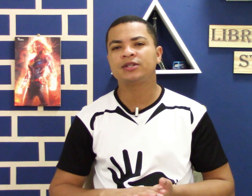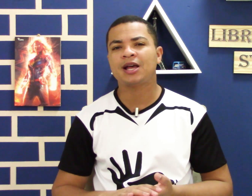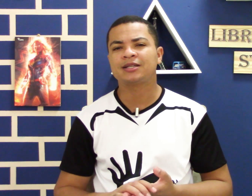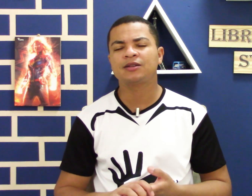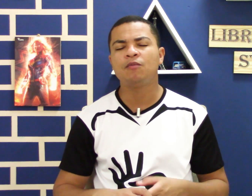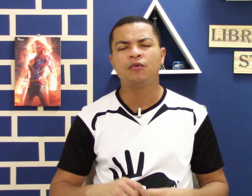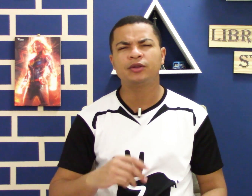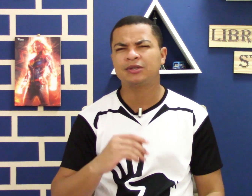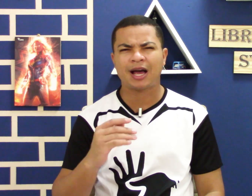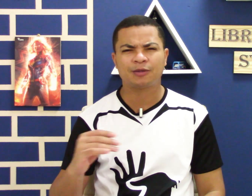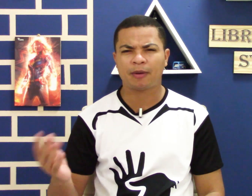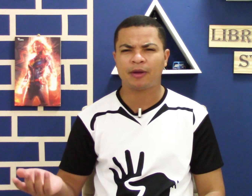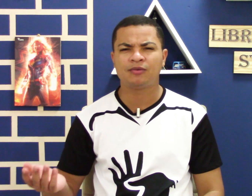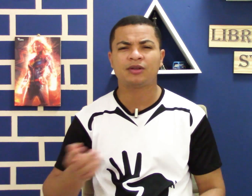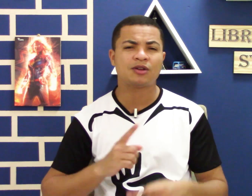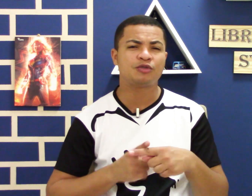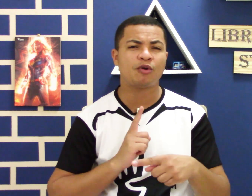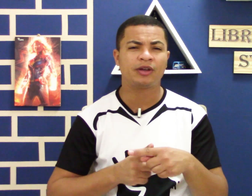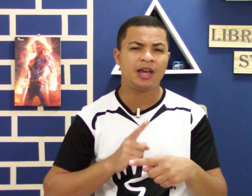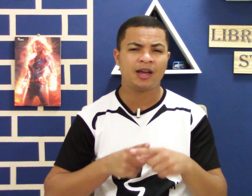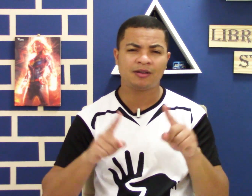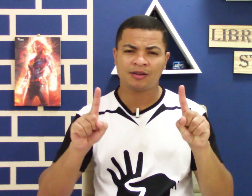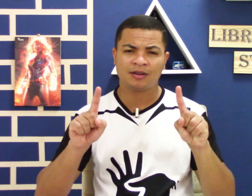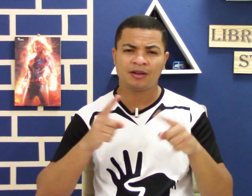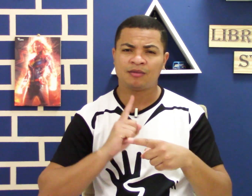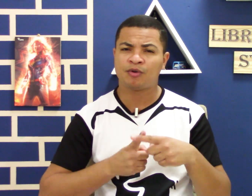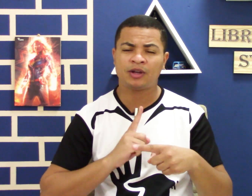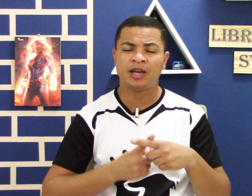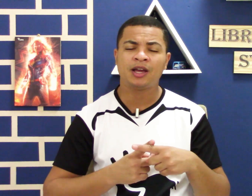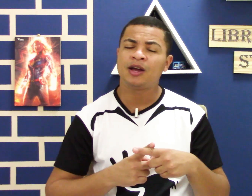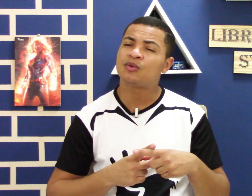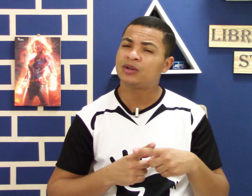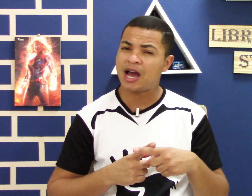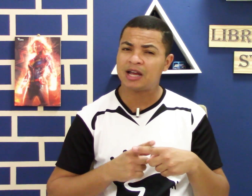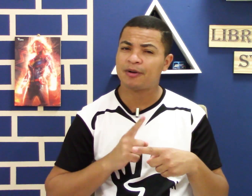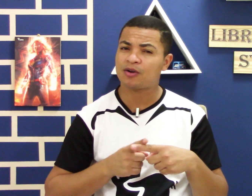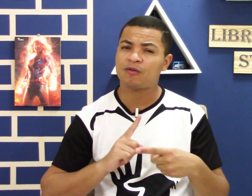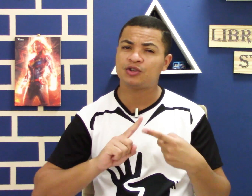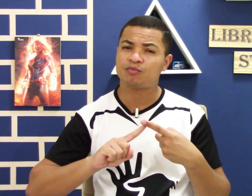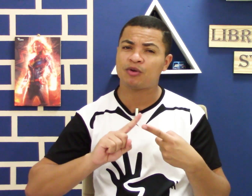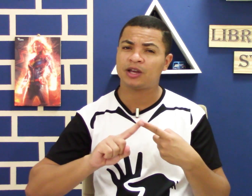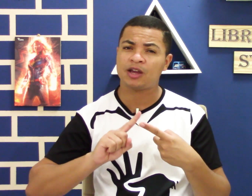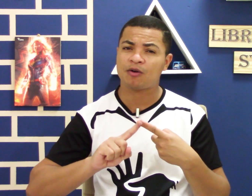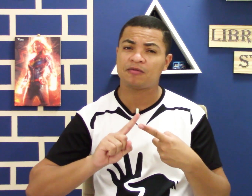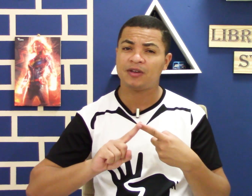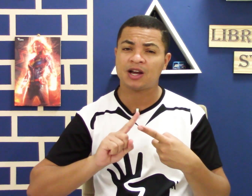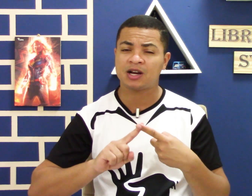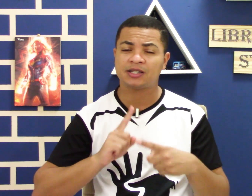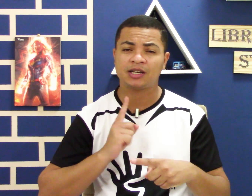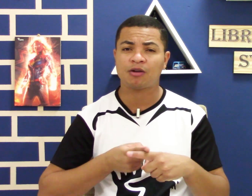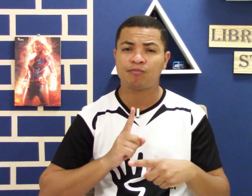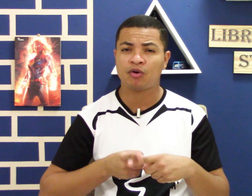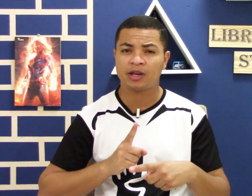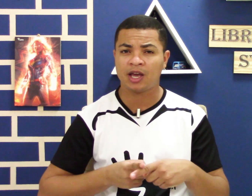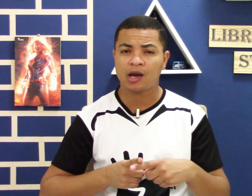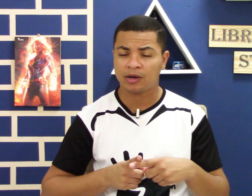sinais que são muito usados para pergunta é o sinal de porquê. Porquê, cuidado para não confundir porquê ó, com vingança. Então, porquê,